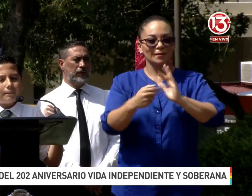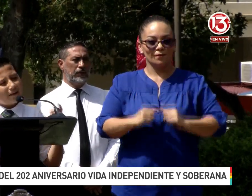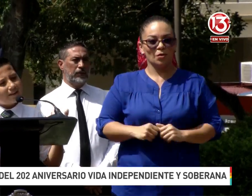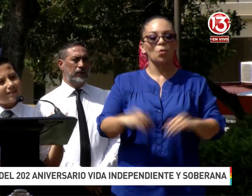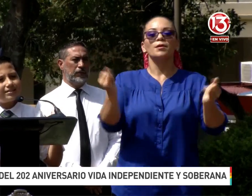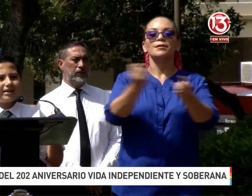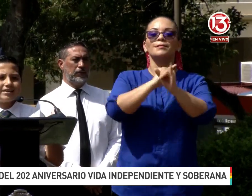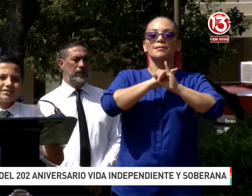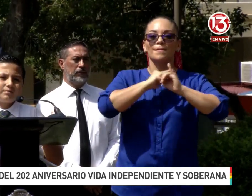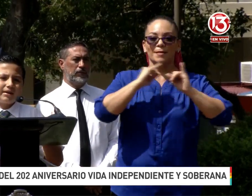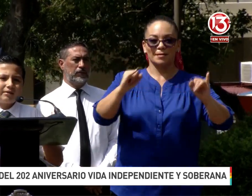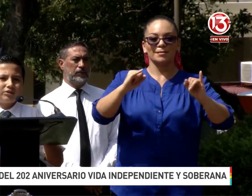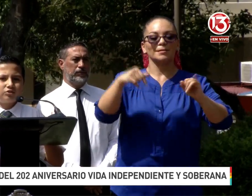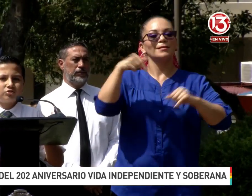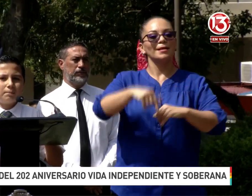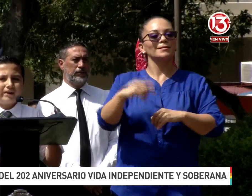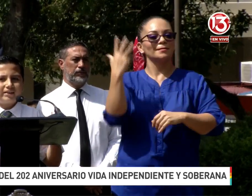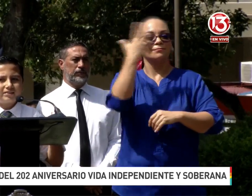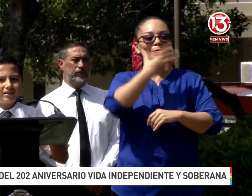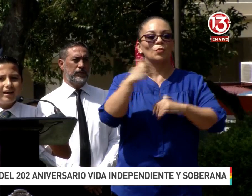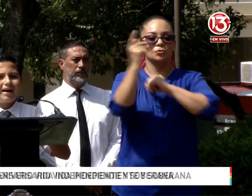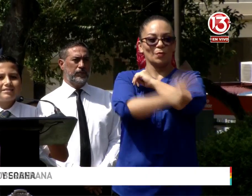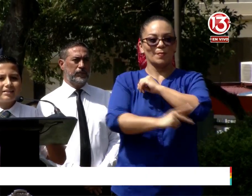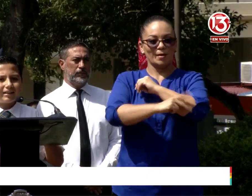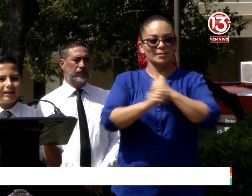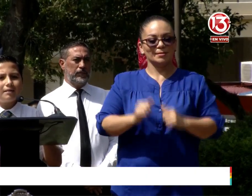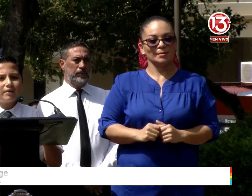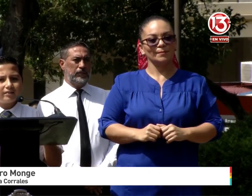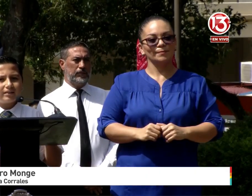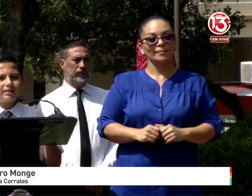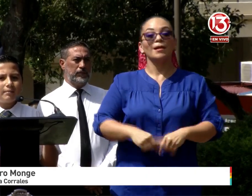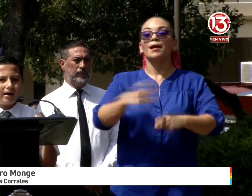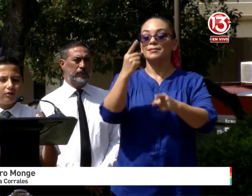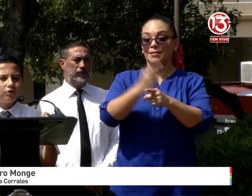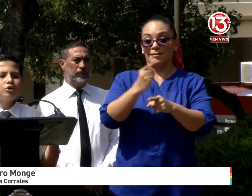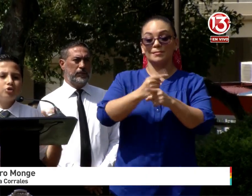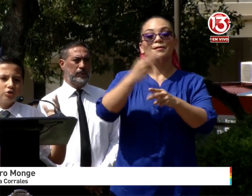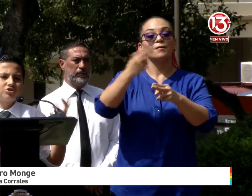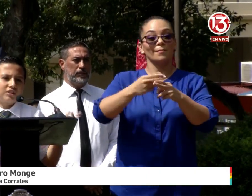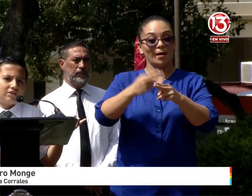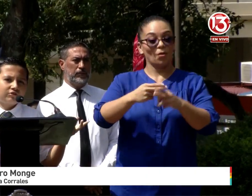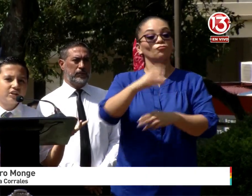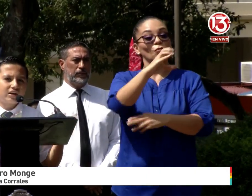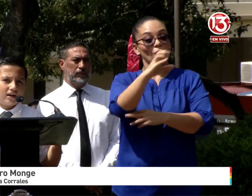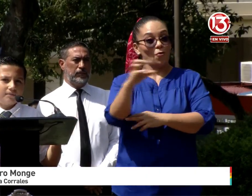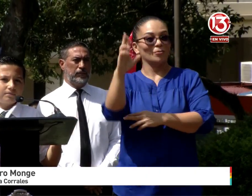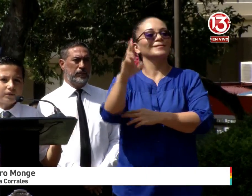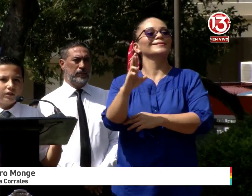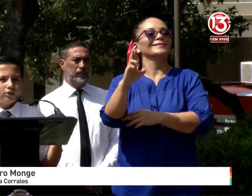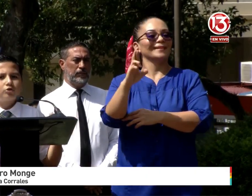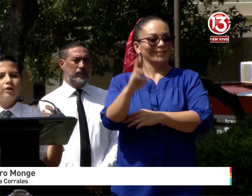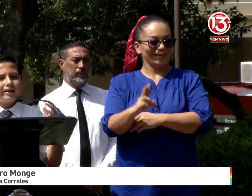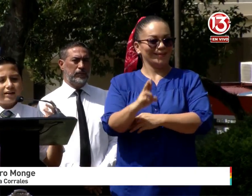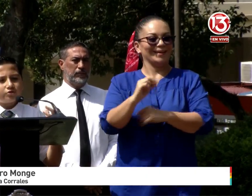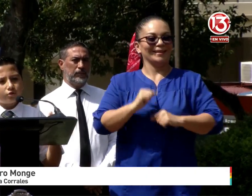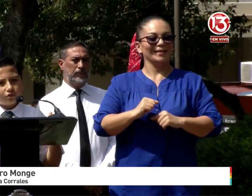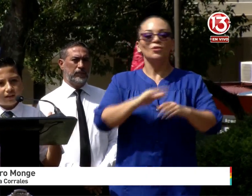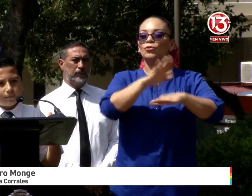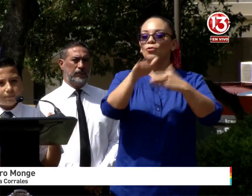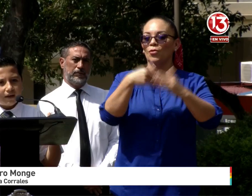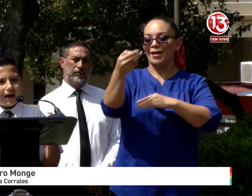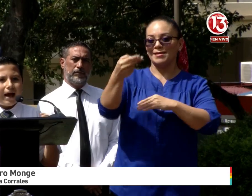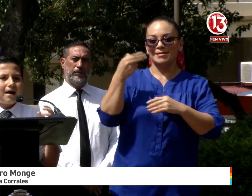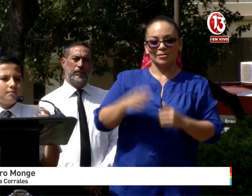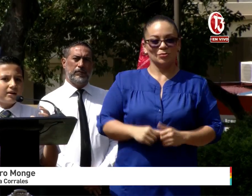la independencia de este maravilloso país, acertadamente llamado Costa Rica. Toda la